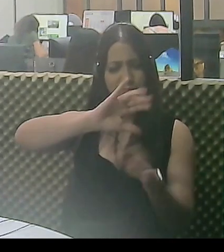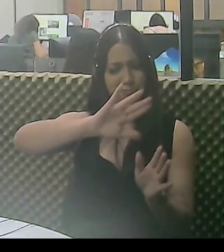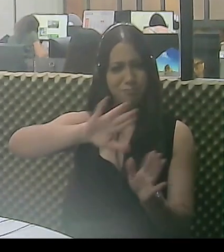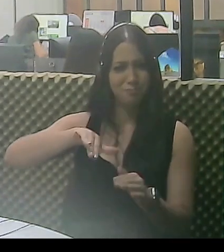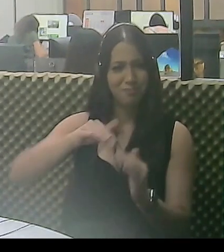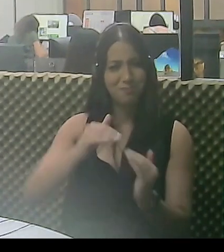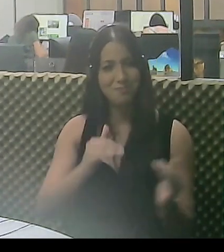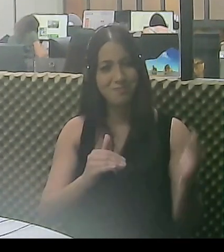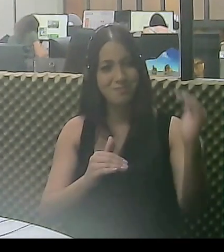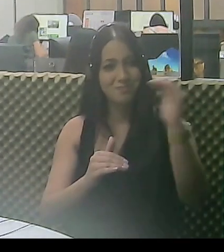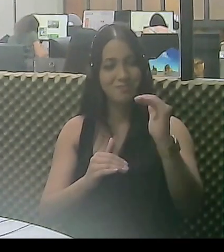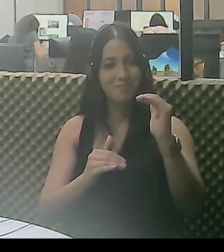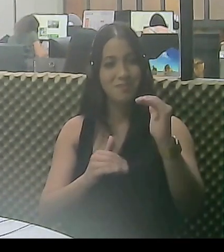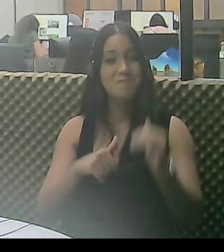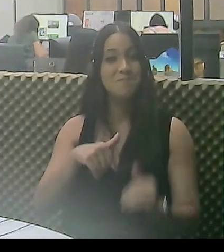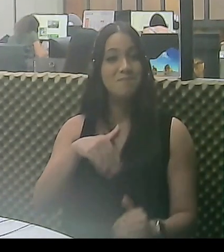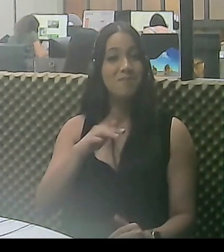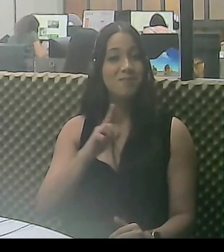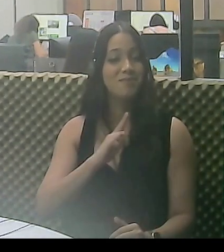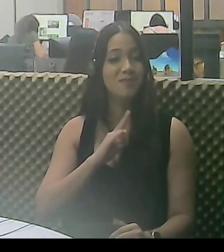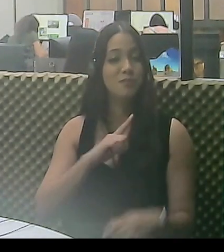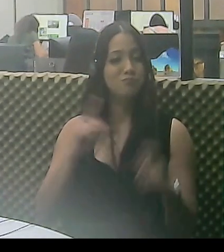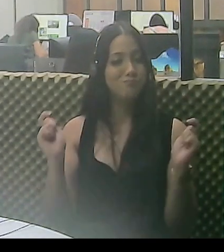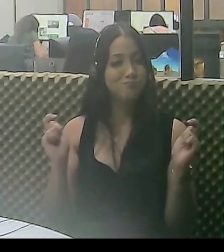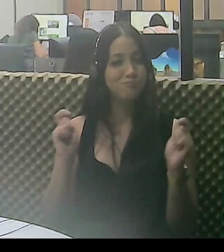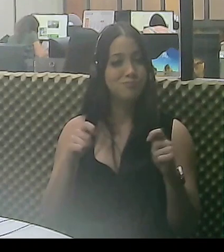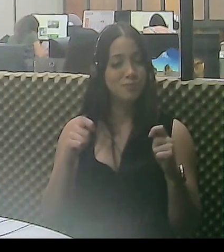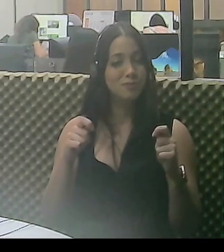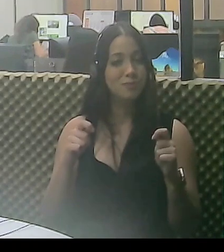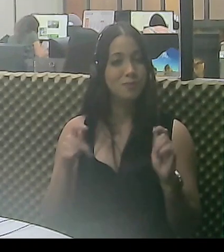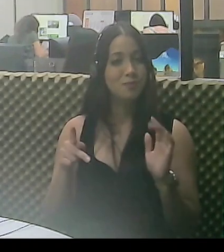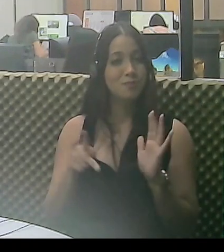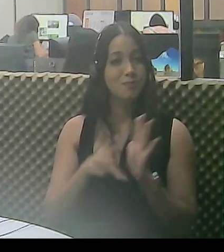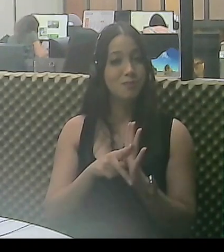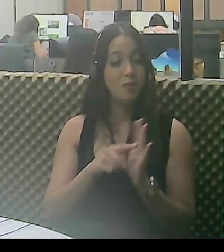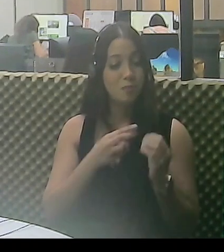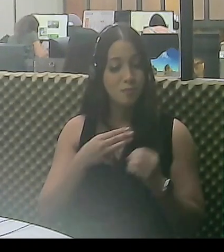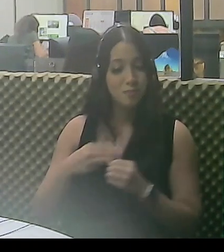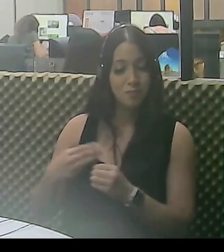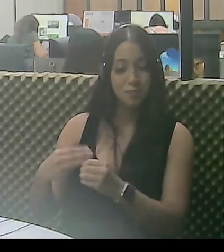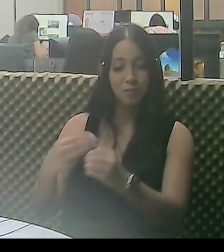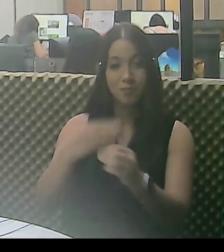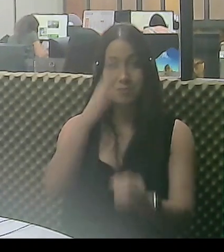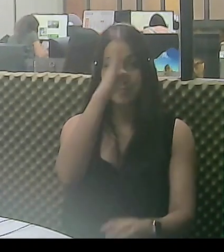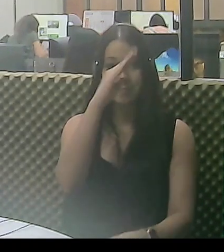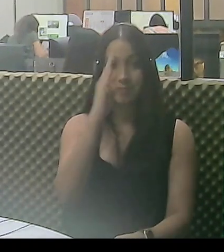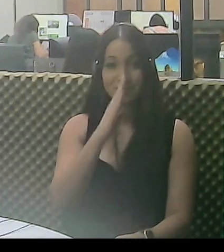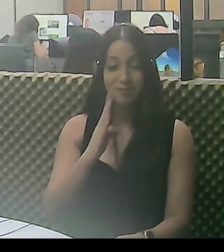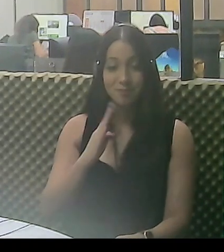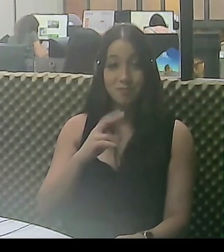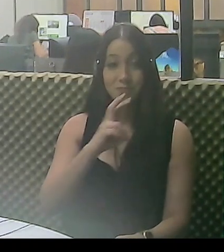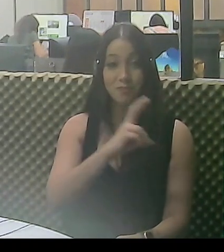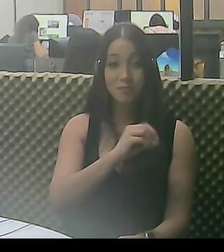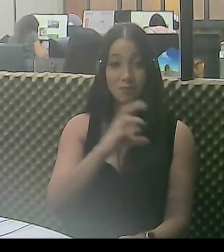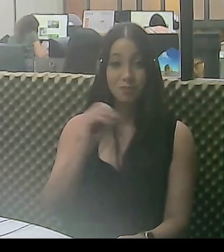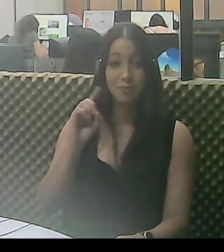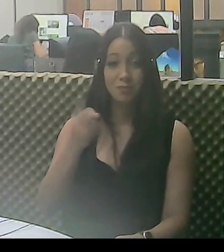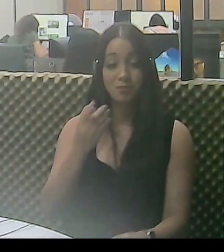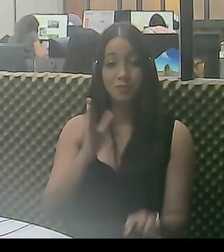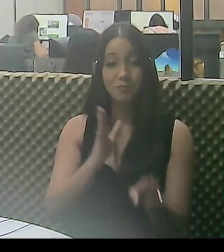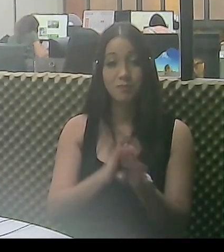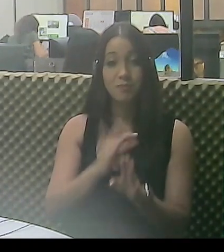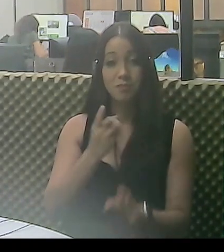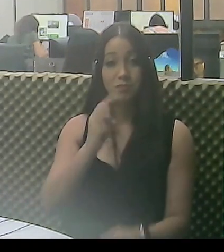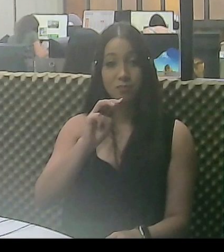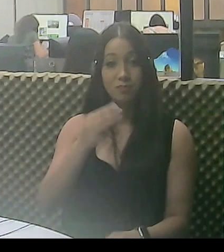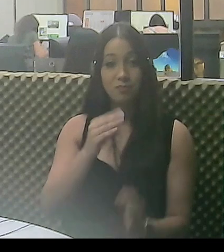e se apresentou como a que mais oferece condições favoráveis entre os municípios brasileiros, que têm entre 500 mil e 1 milhão